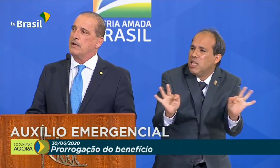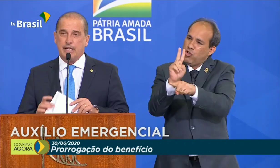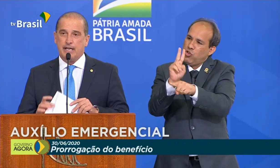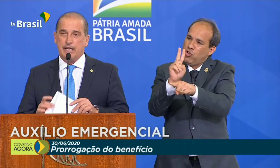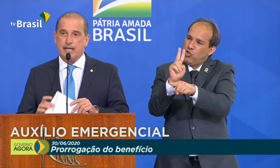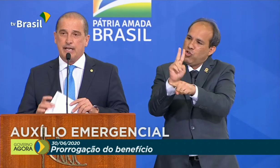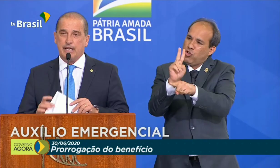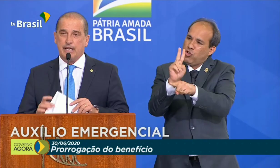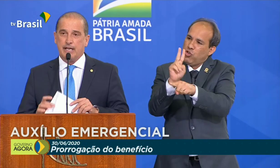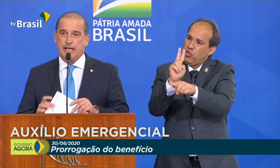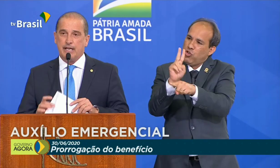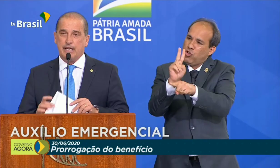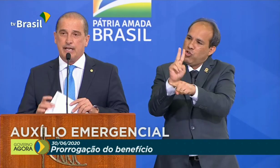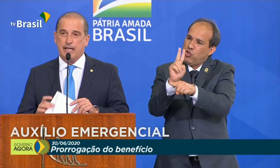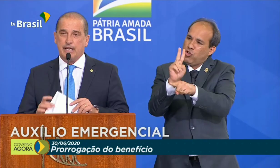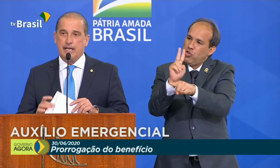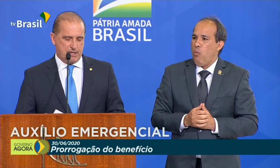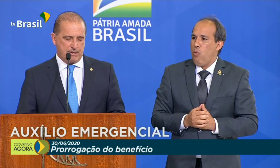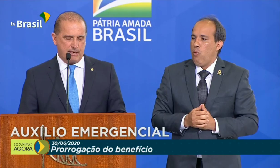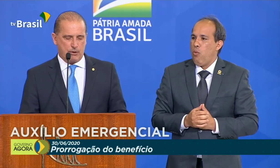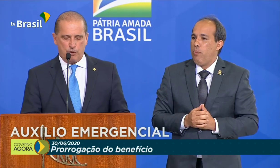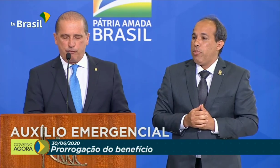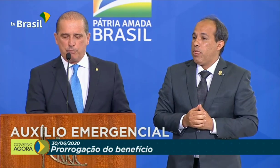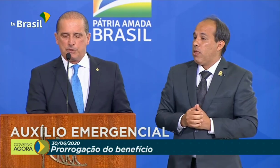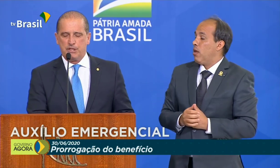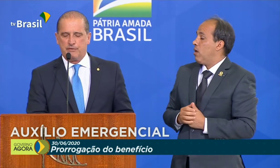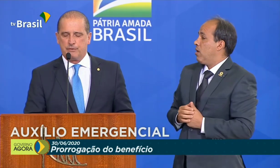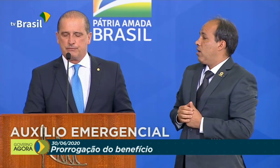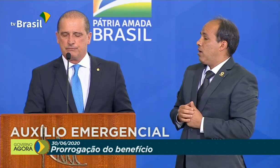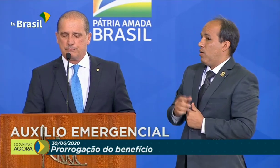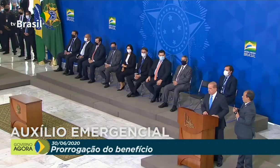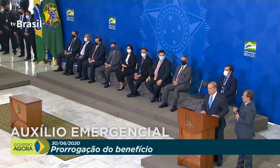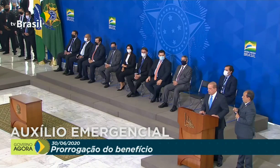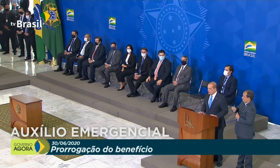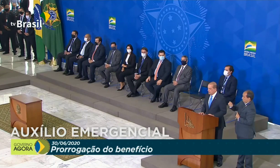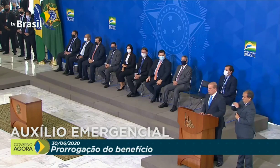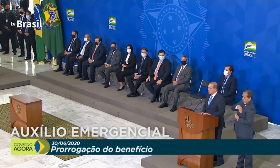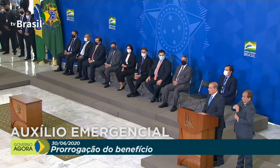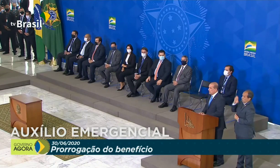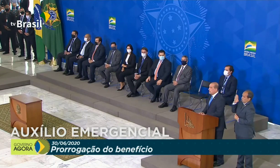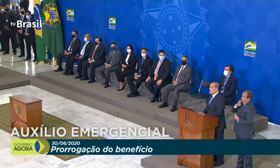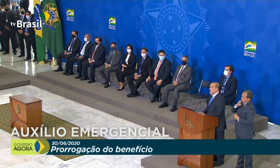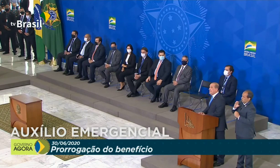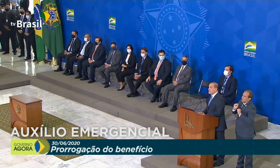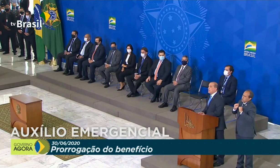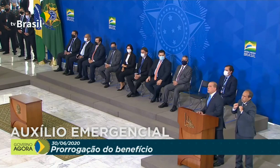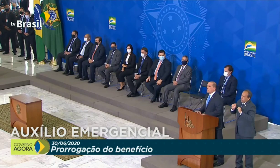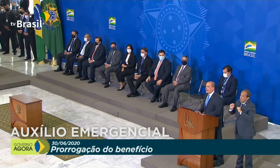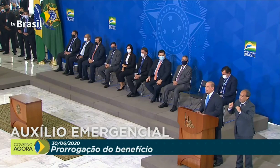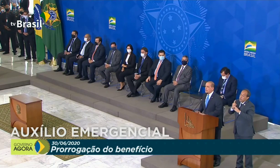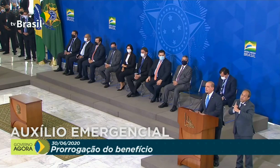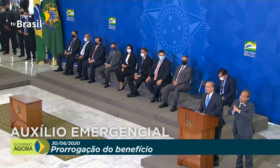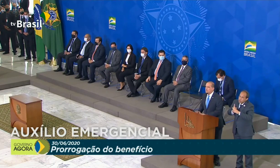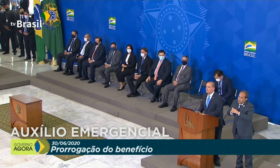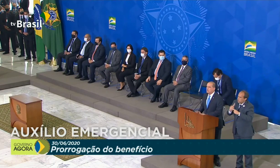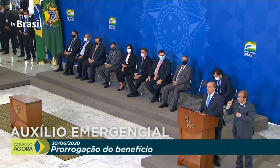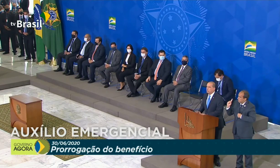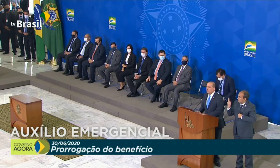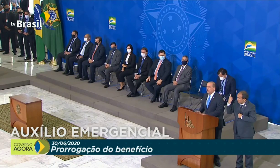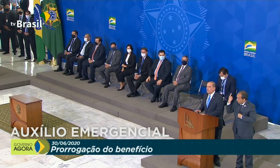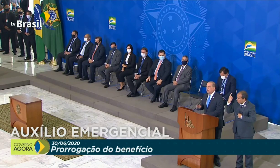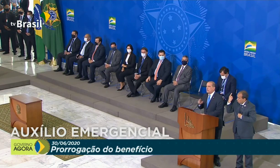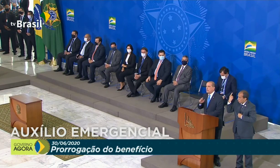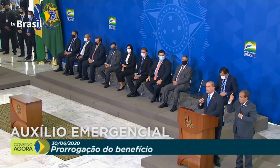fizeram. Gente, o auxílio emergencial só foi possível, em primeiríssimo